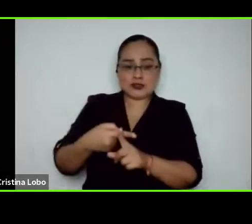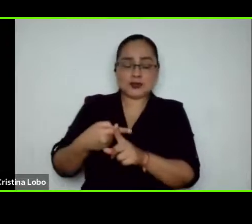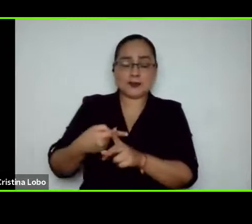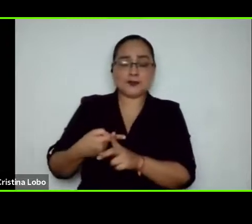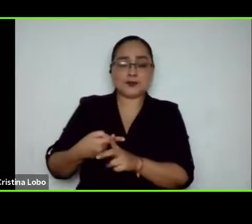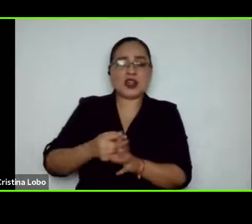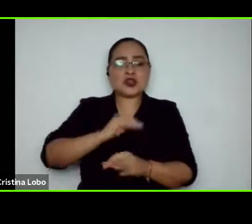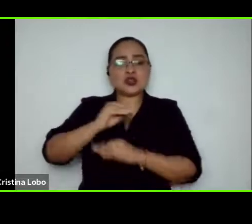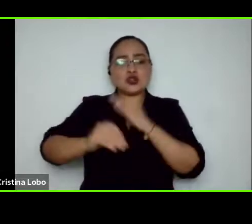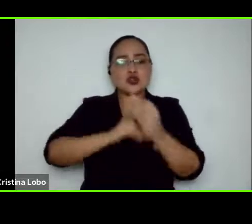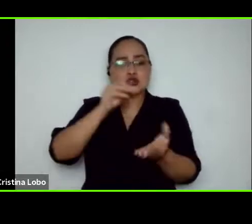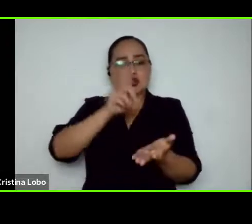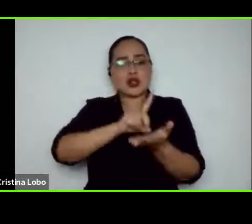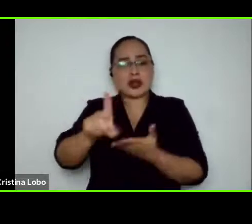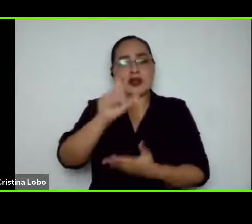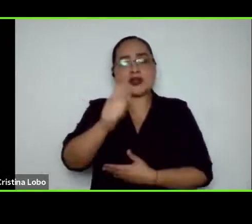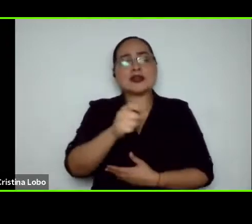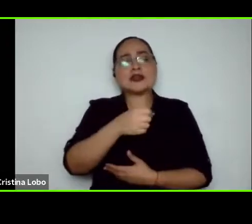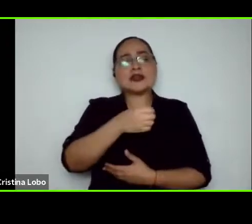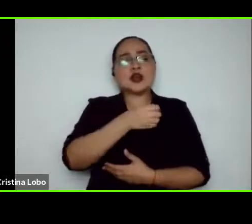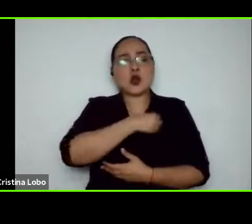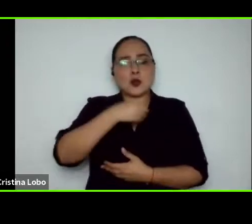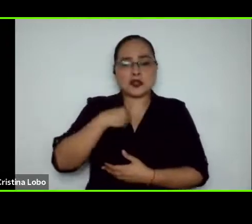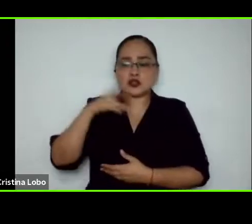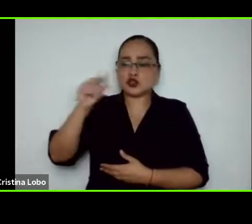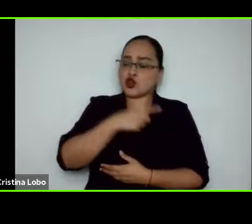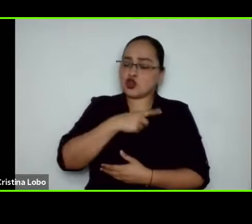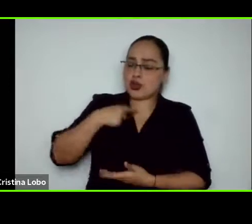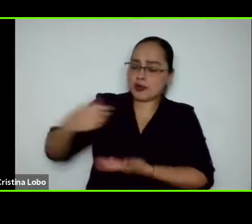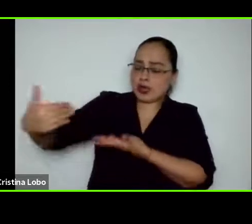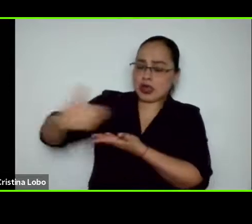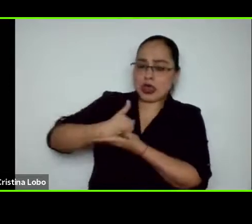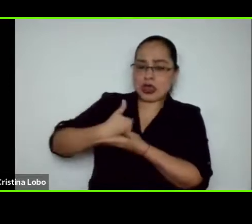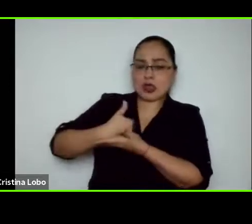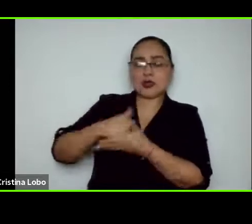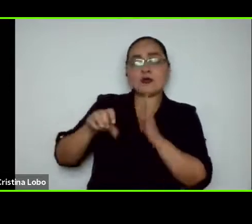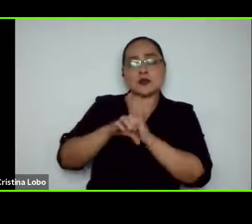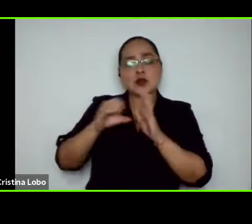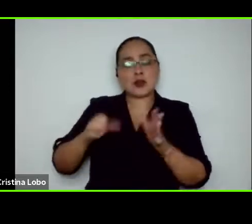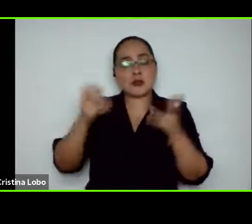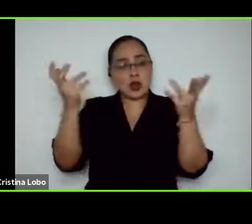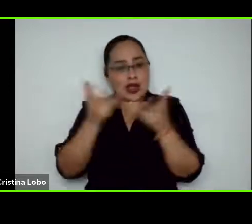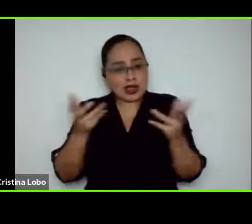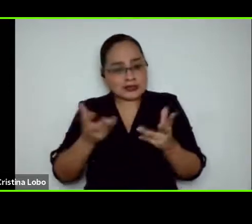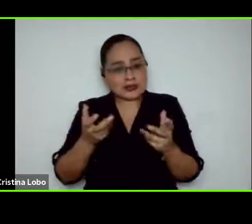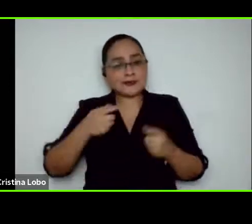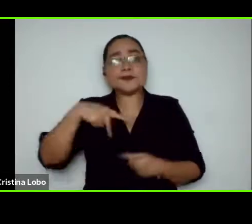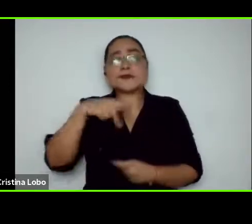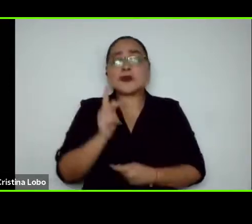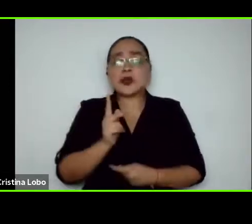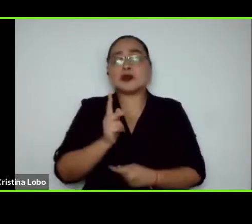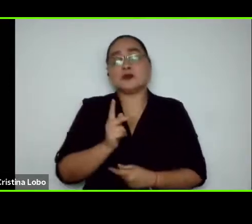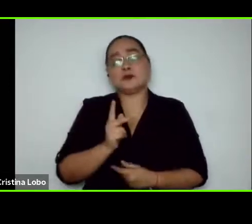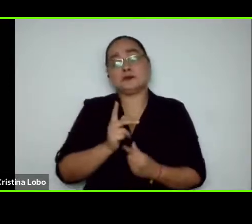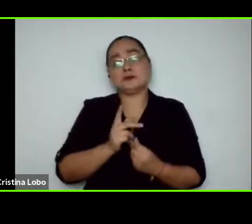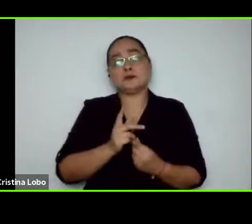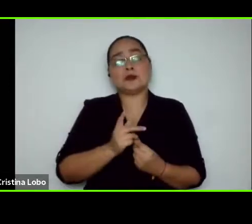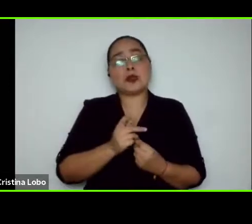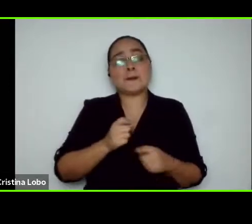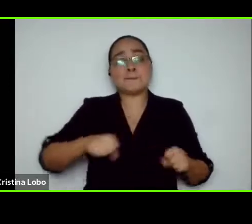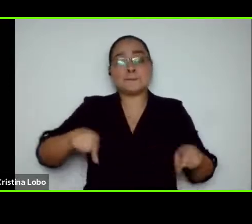derechos implican obligaciones de no interferencia como obligaciones de hacer, ¿no? Sin embargo, creo que aquí la